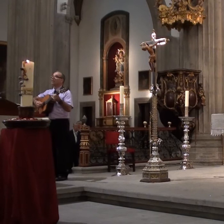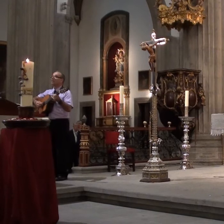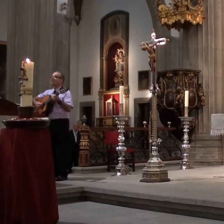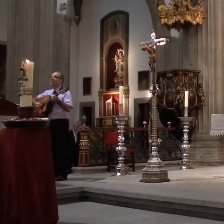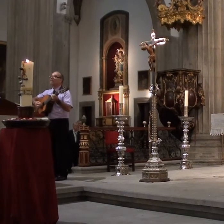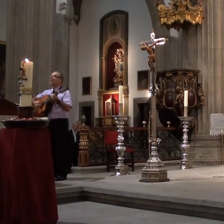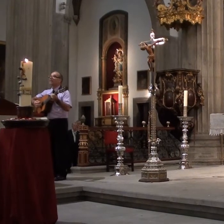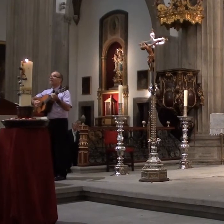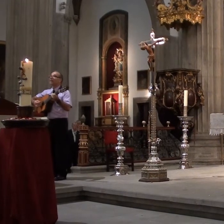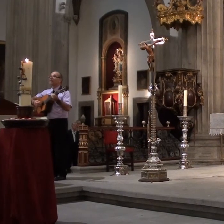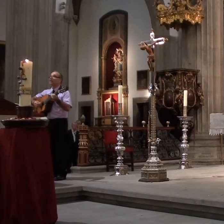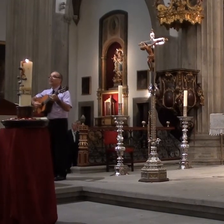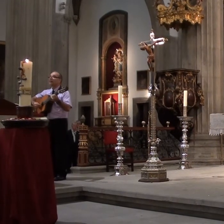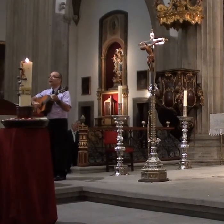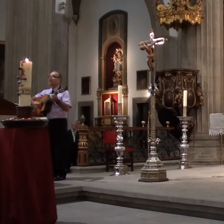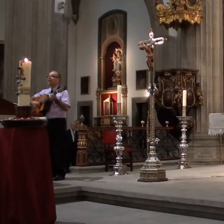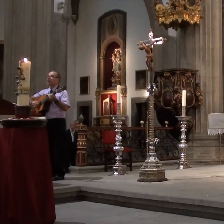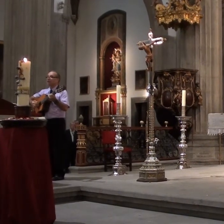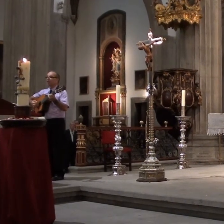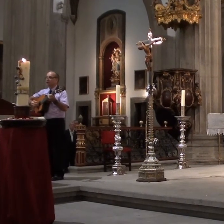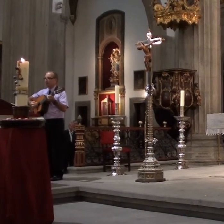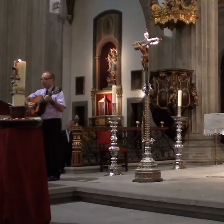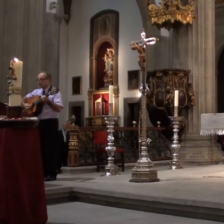confiamos en ti